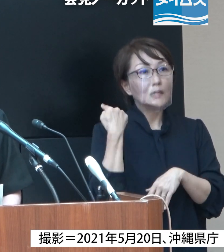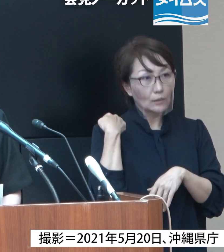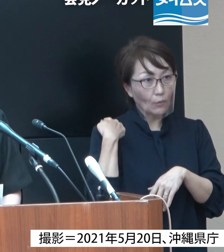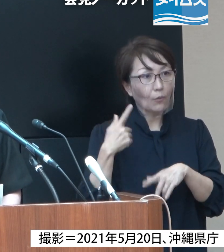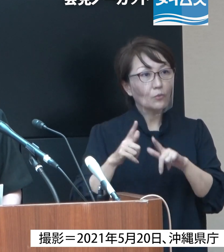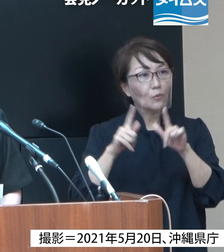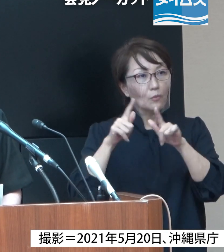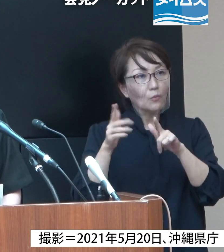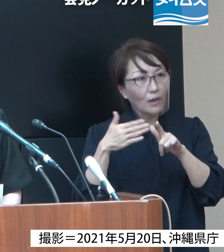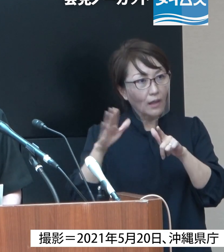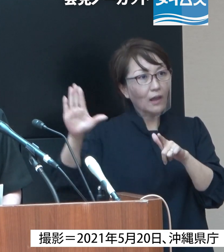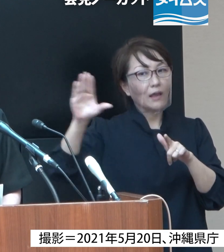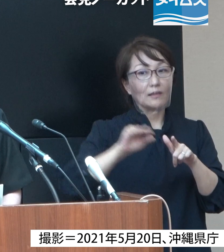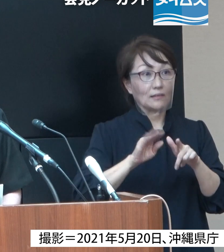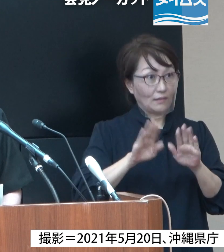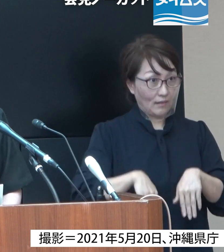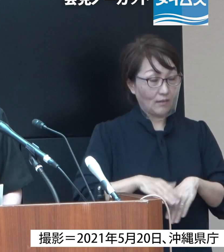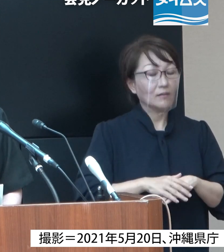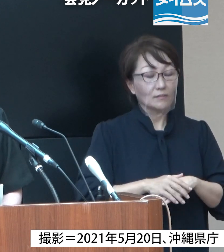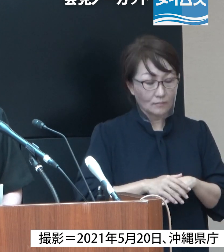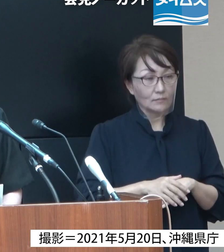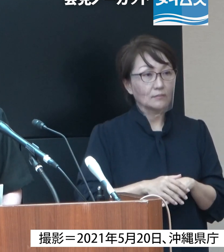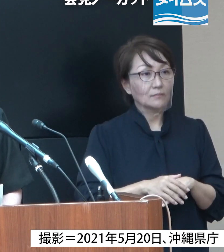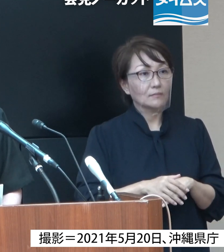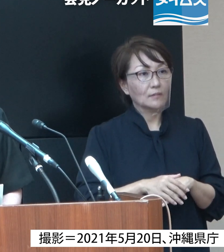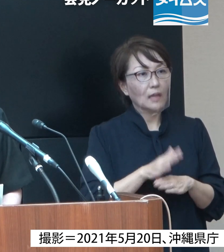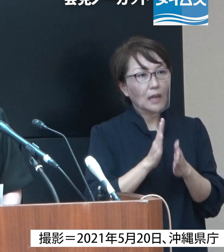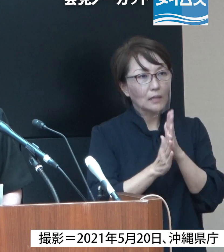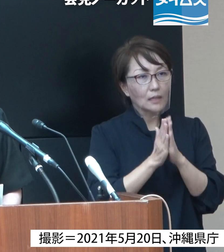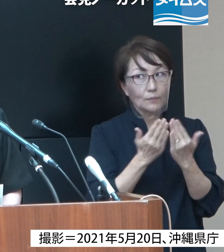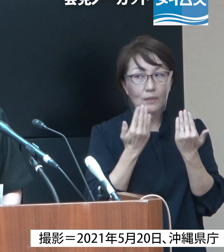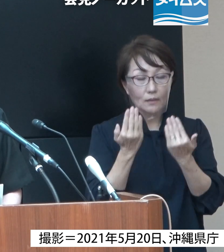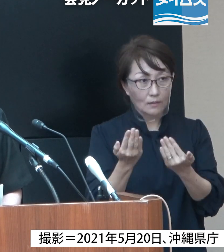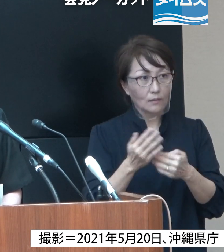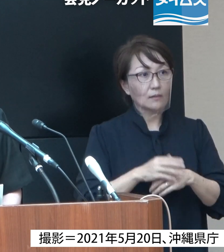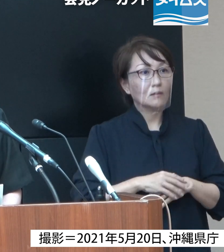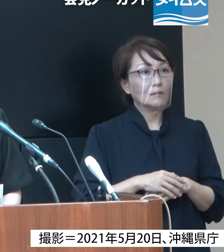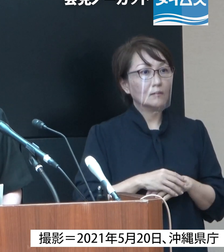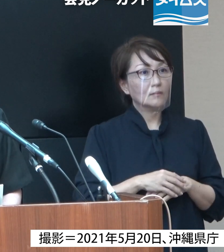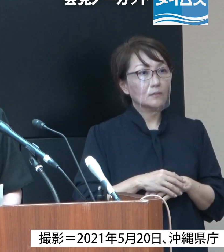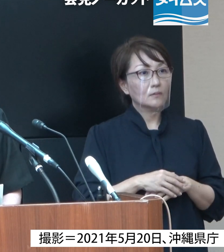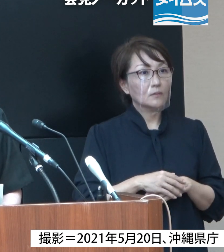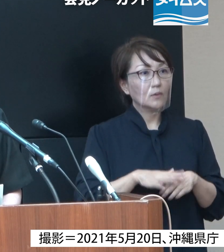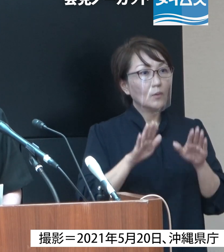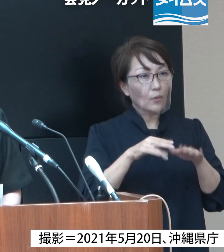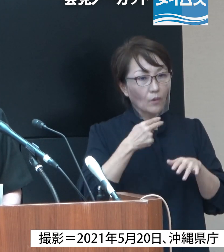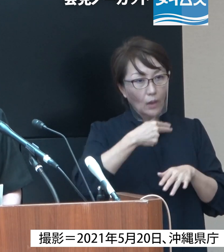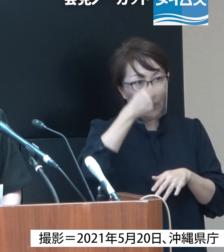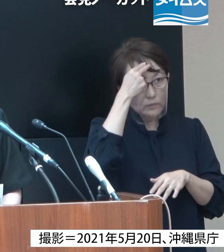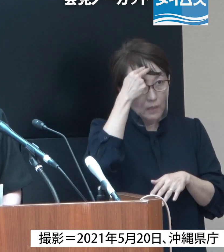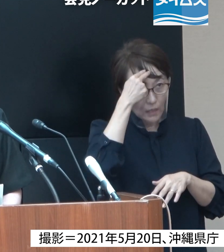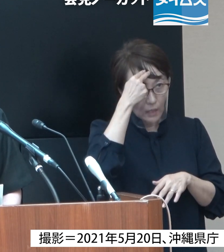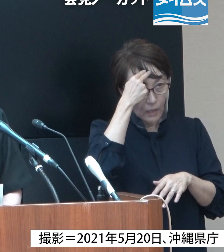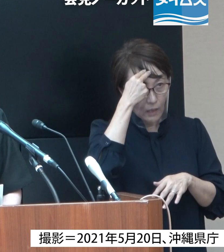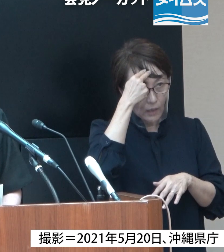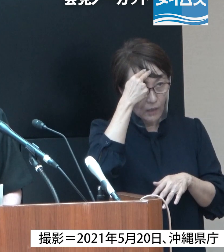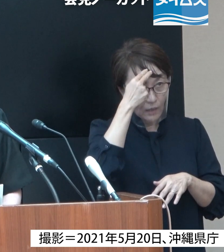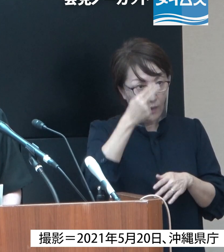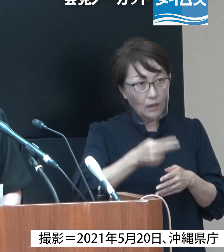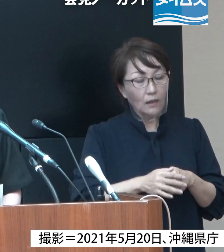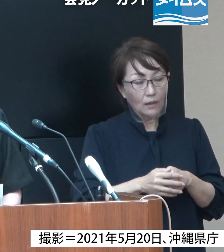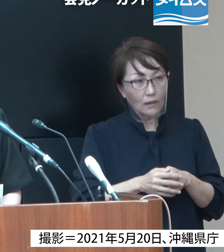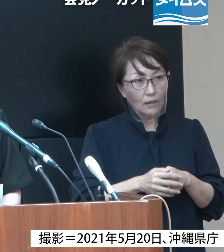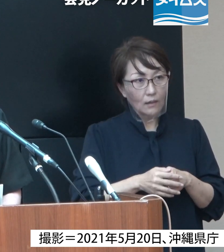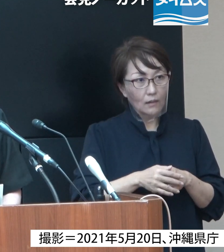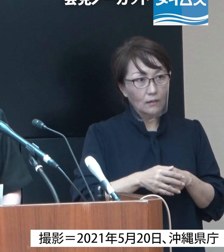ました。 1ヶ月ですね。で改めてなんですけども、今回酒類の自粛、まん延防